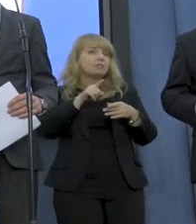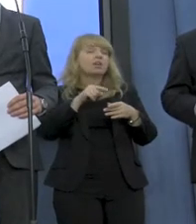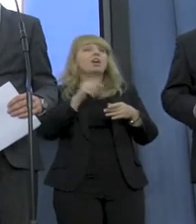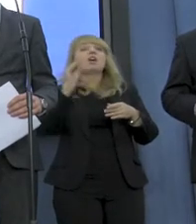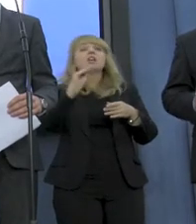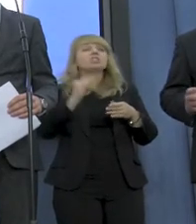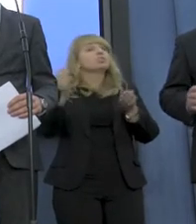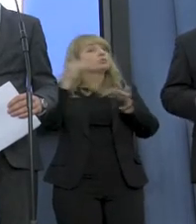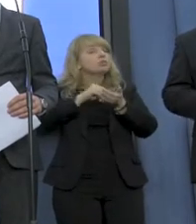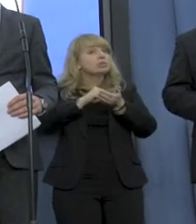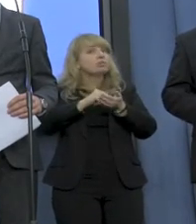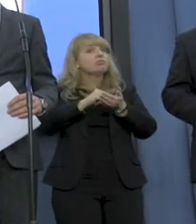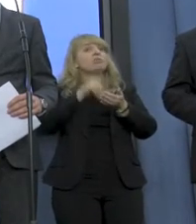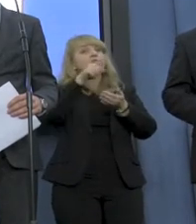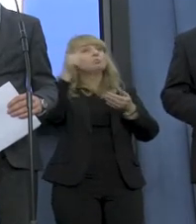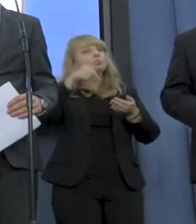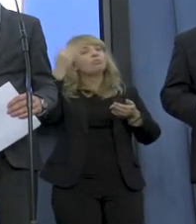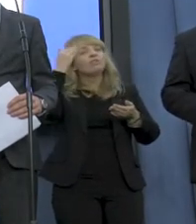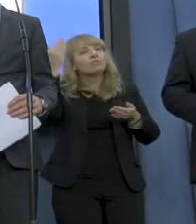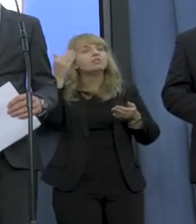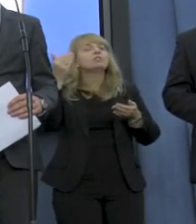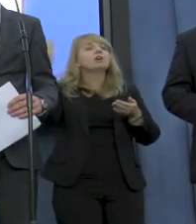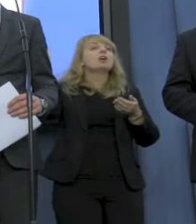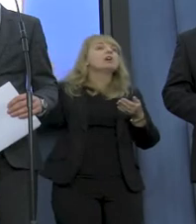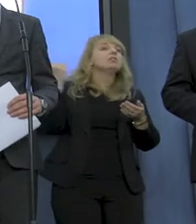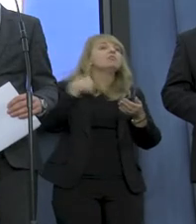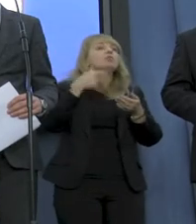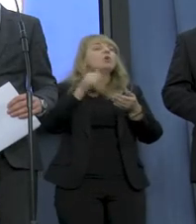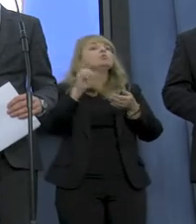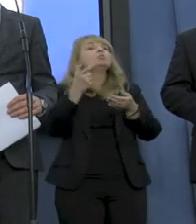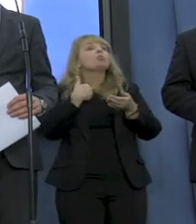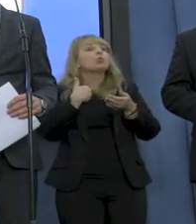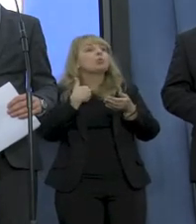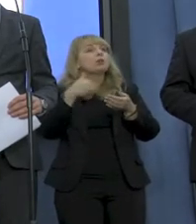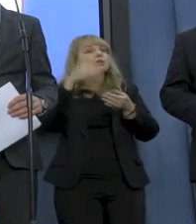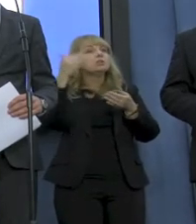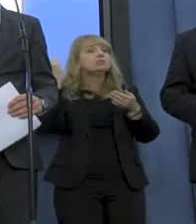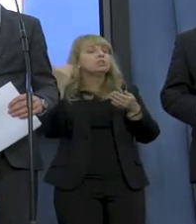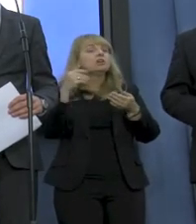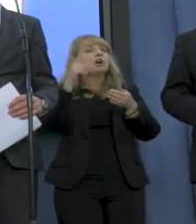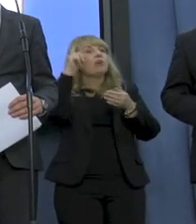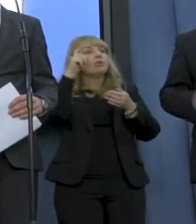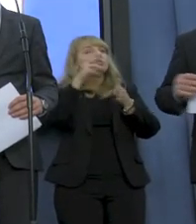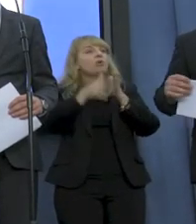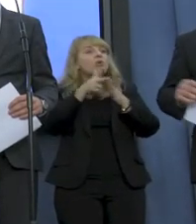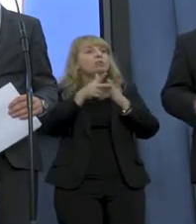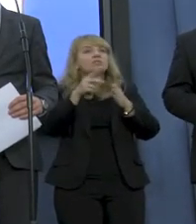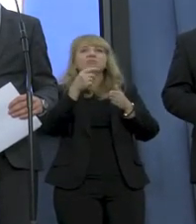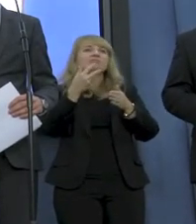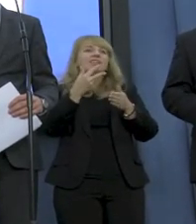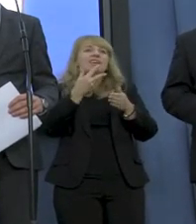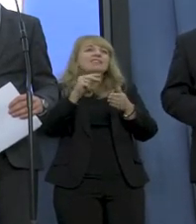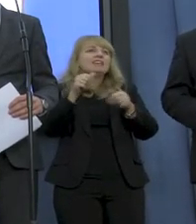Mało tego, no miejmy Państwo świadomość na przykładzie ostatnich kilku dni czy tygodni. Fotoradar no nie